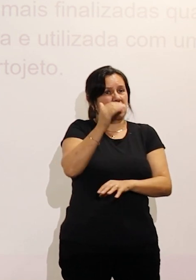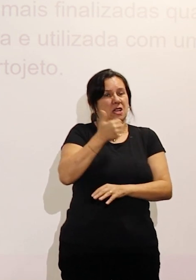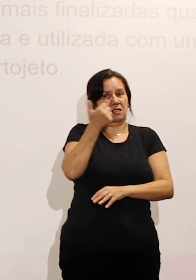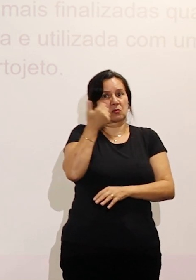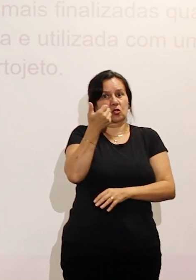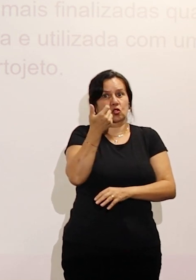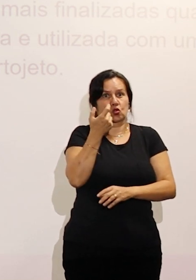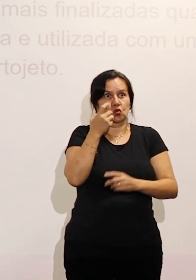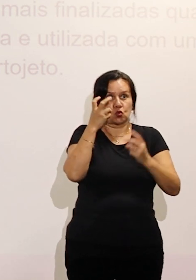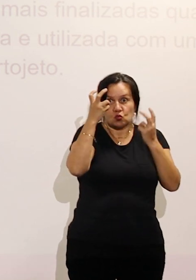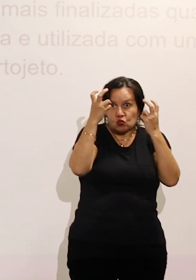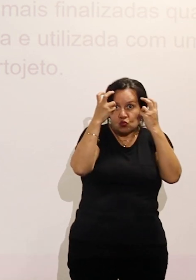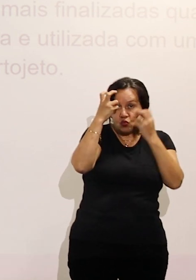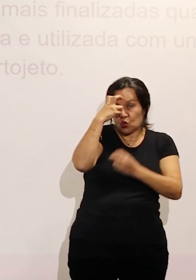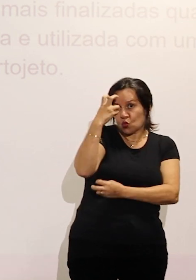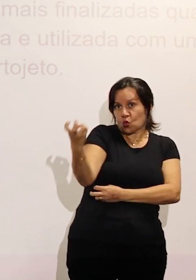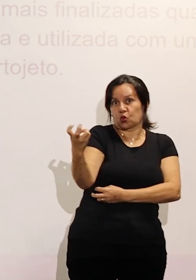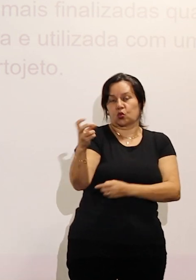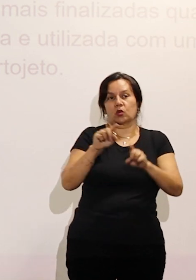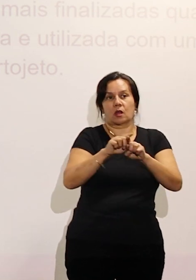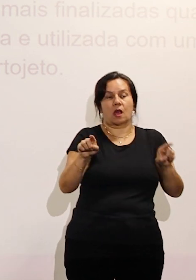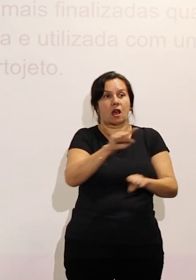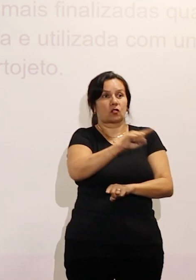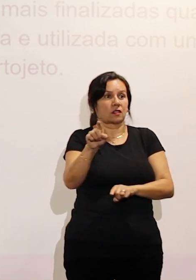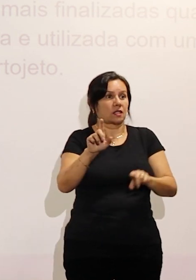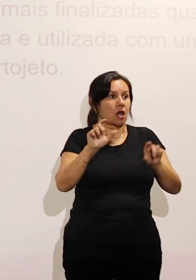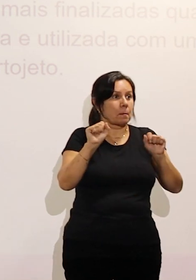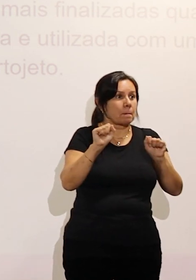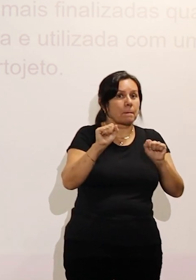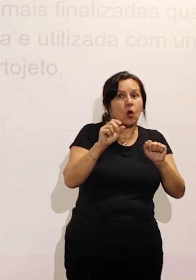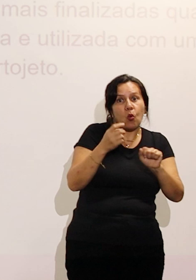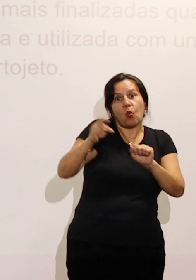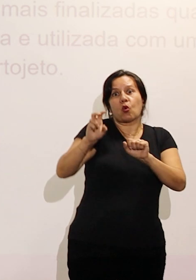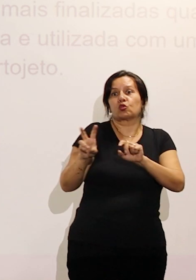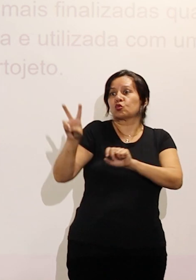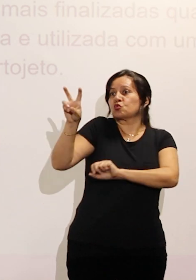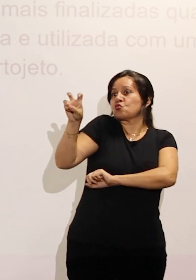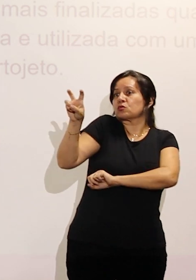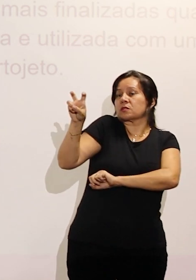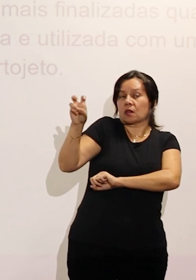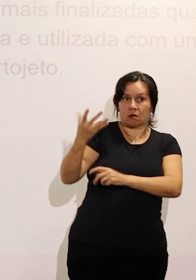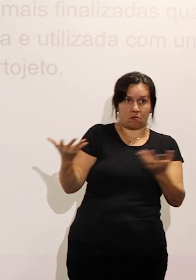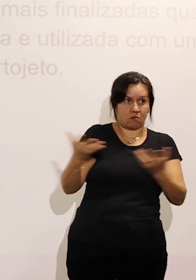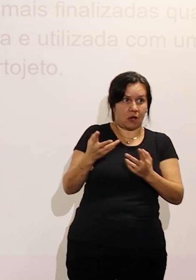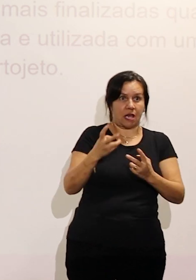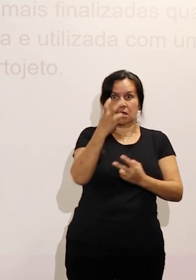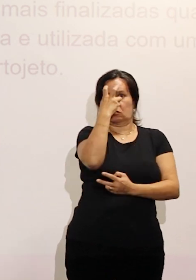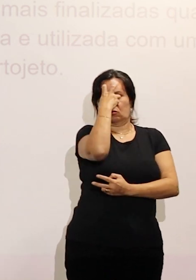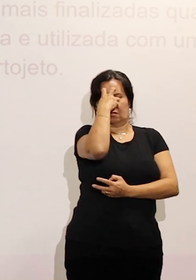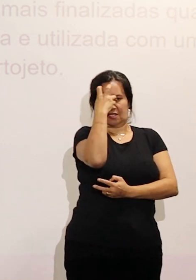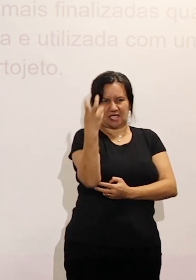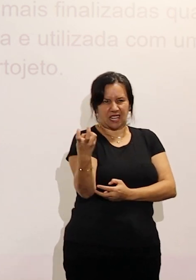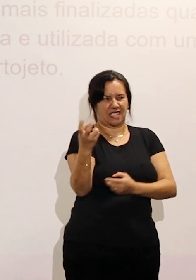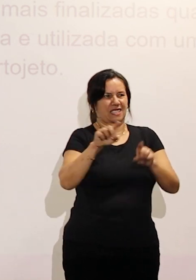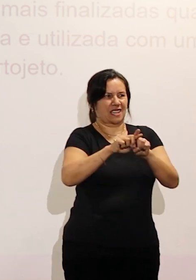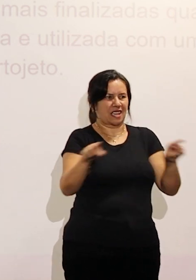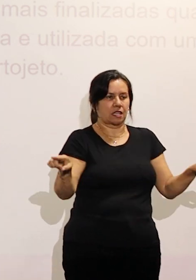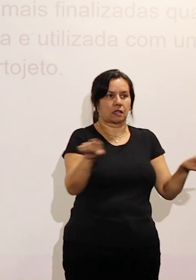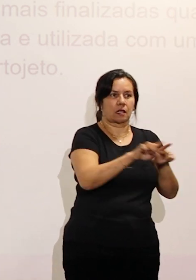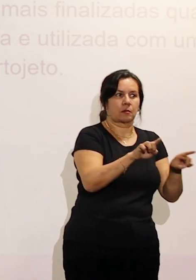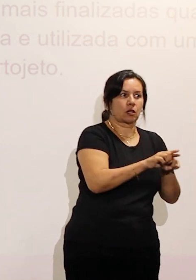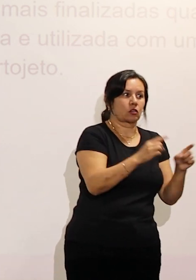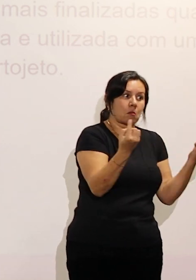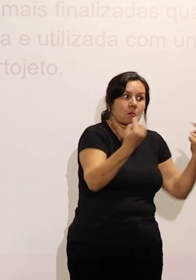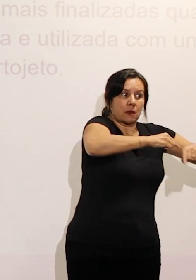a genialidade de você pegar um tema e conseguir passar ele de uma forma criativa, de uma forma inteligente, e, ao mesmo tempo, quando você pega